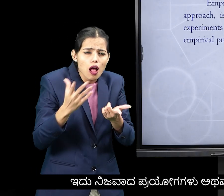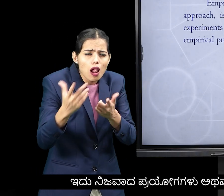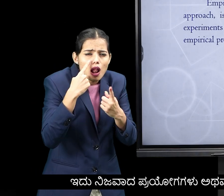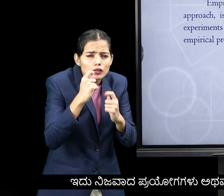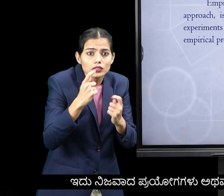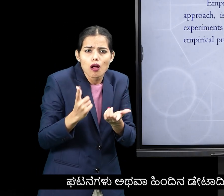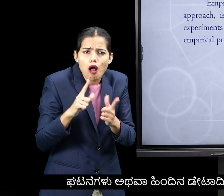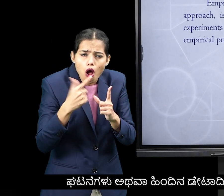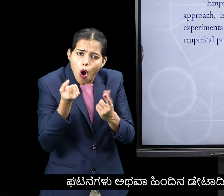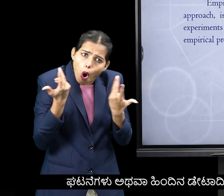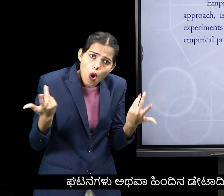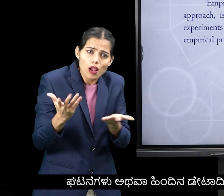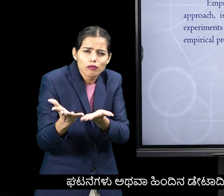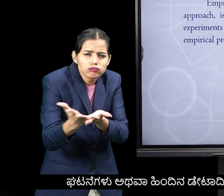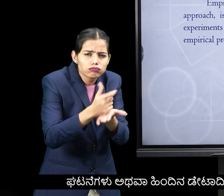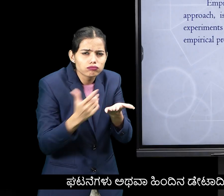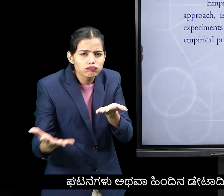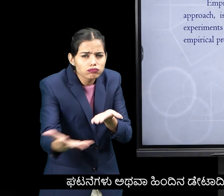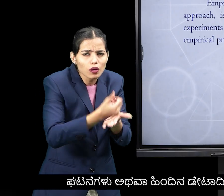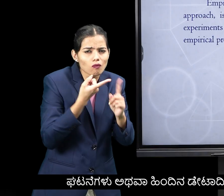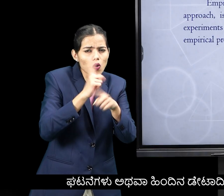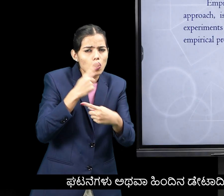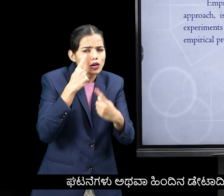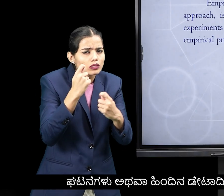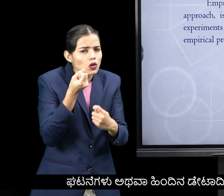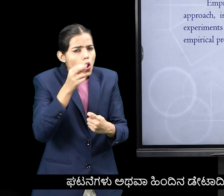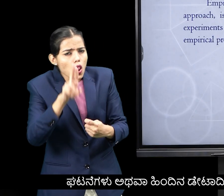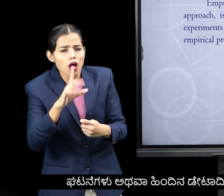ಪ್ರಪಂಚದ ಘಟನೆಗಳು ಅಥವಾ ಹಿಂದಿನ ಡೇಟಾದಿಂದ ಸಂಗ್ರಹಿಸಲಾದ ಡೇಟಾವನ್ನ ಆಧರಿಸಿದೆ.